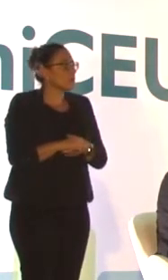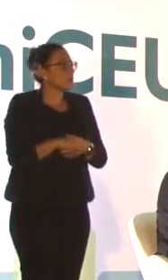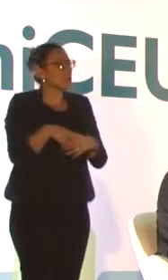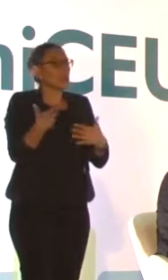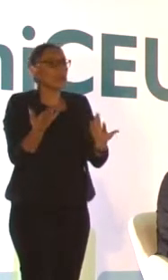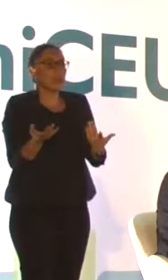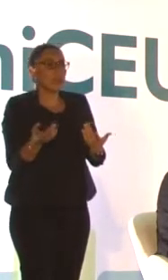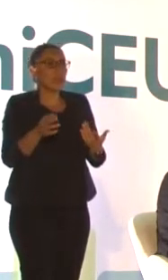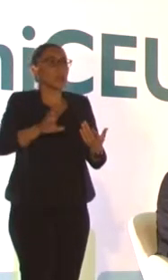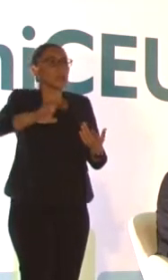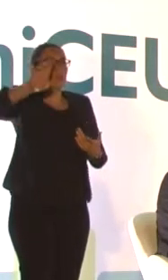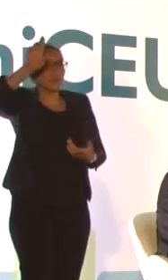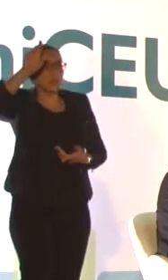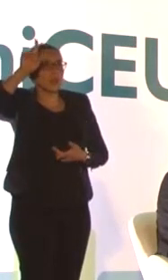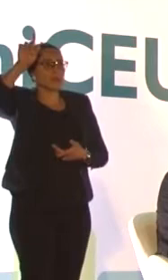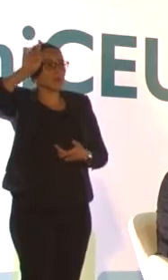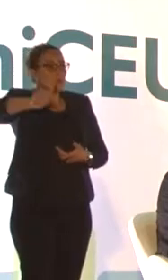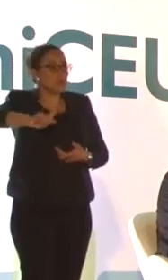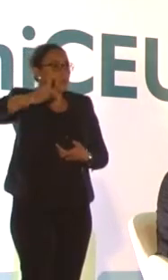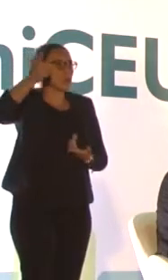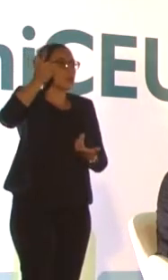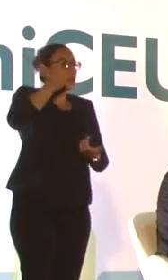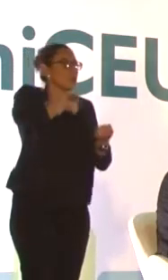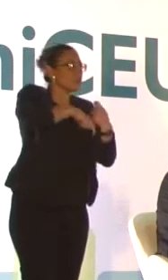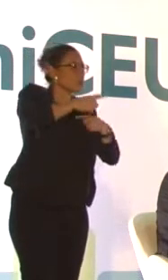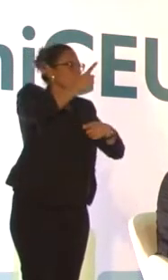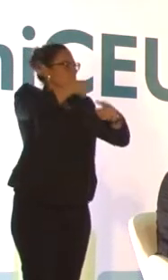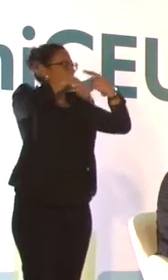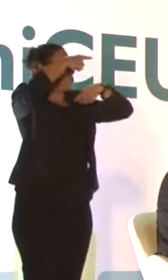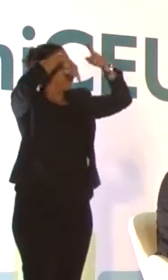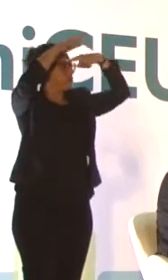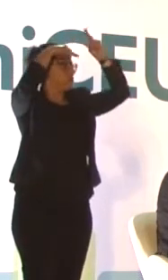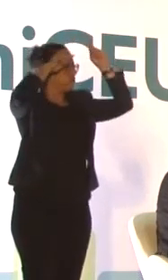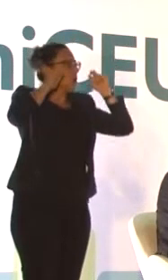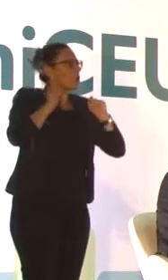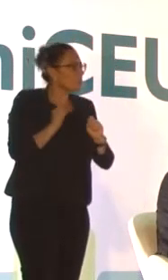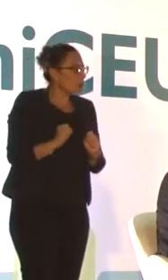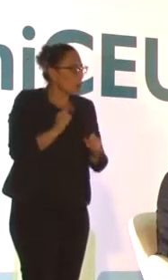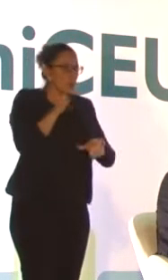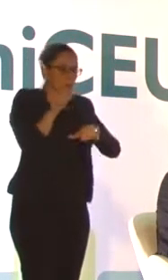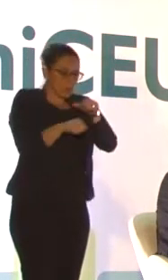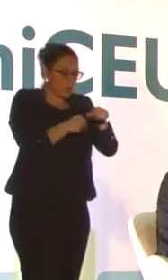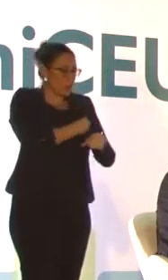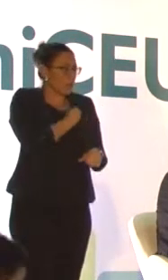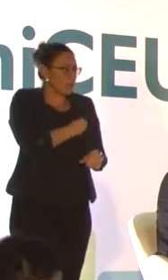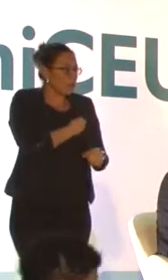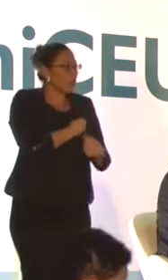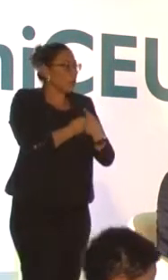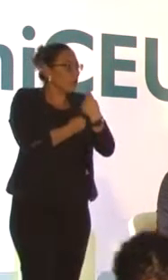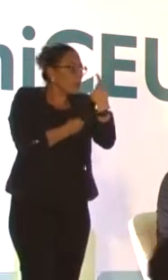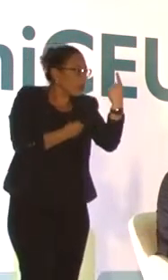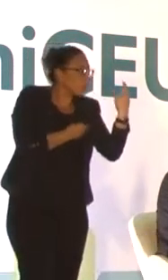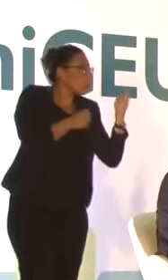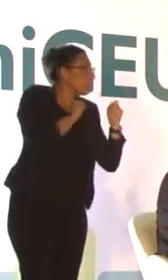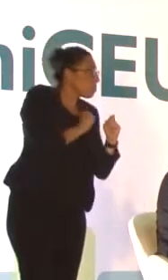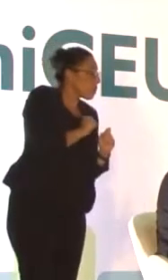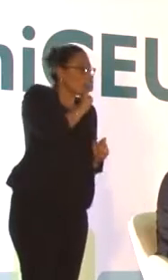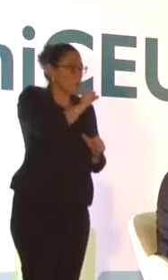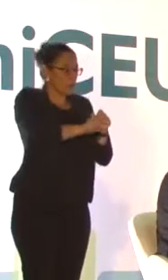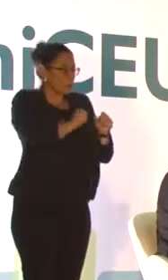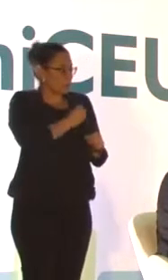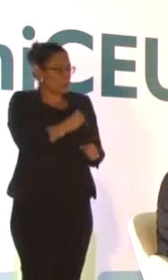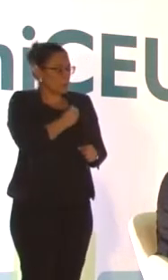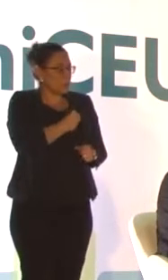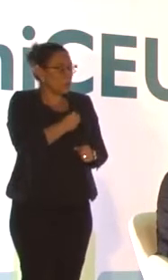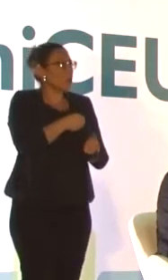cargos de gestão, enfim, subir na carreira, é uma mudança de vida para muitos de vocês. Parabéns a todos